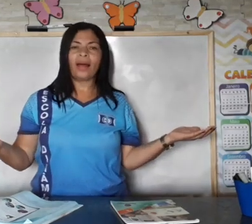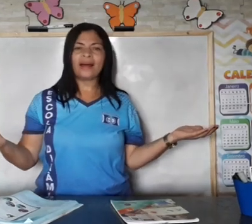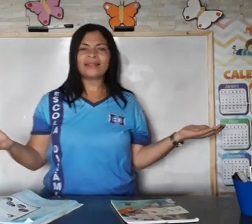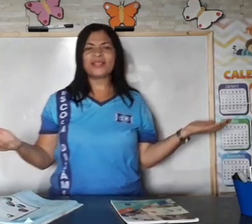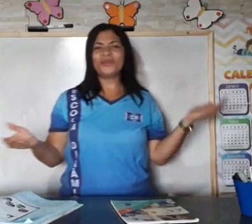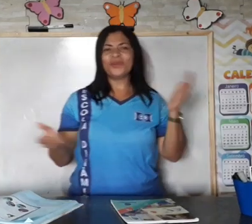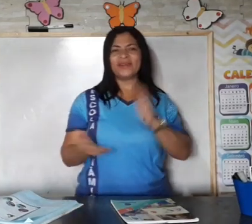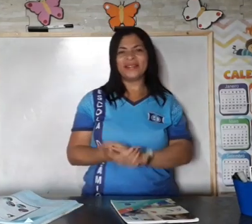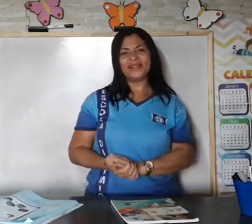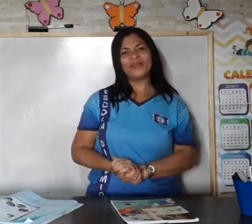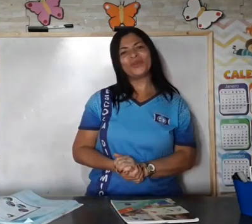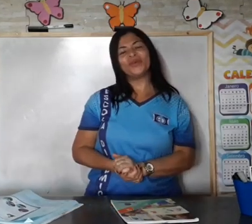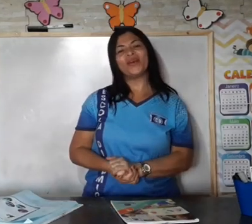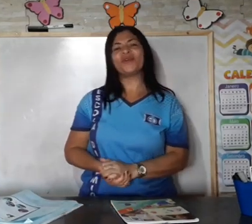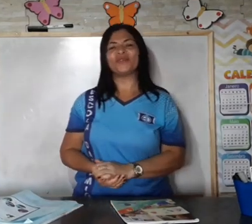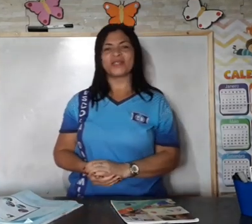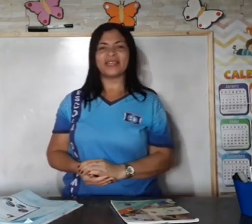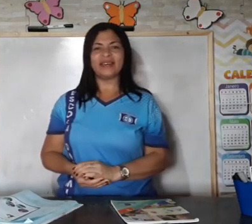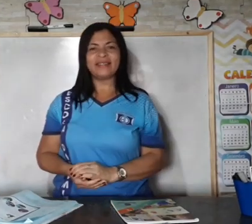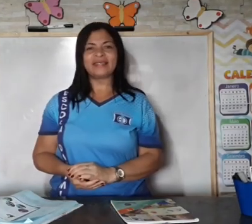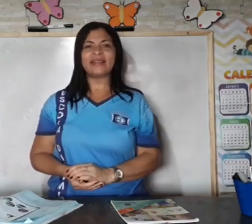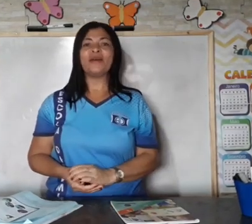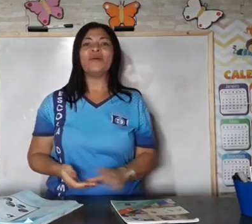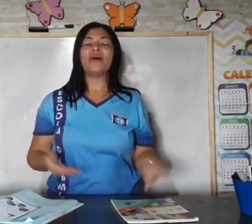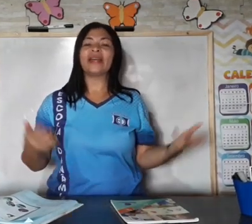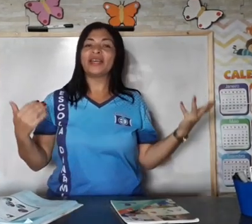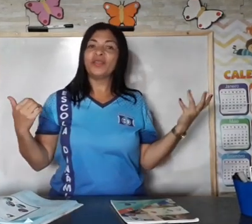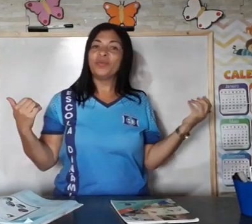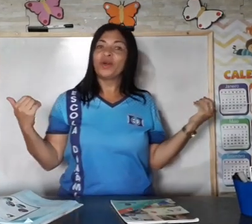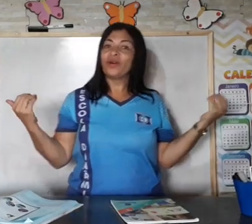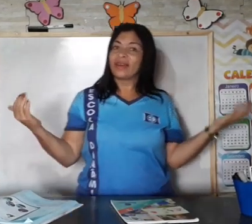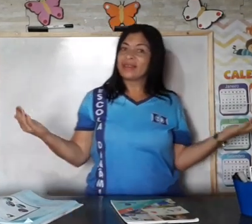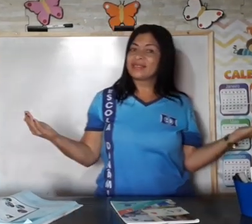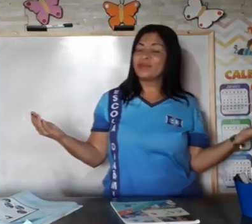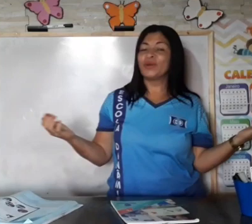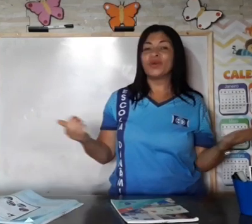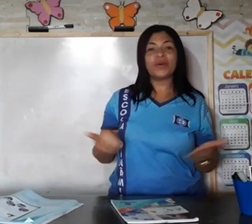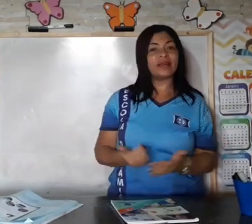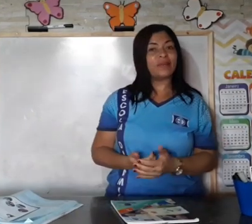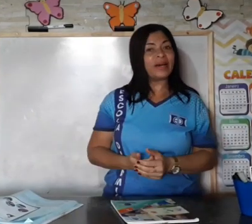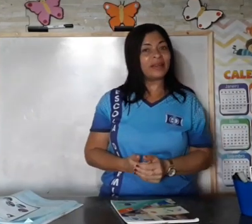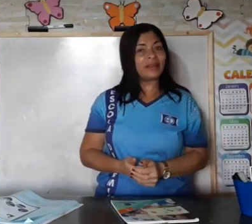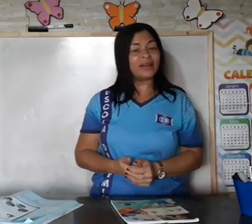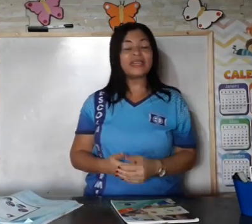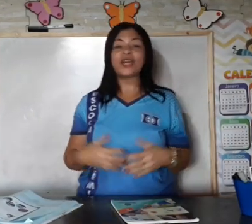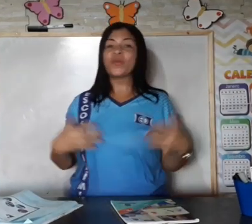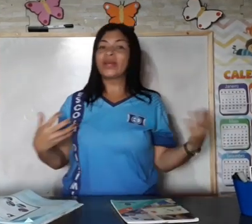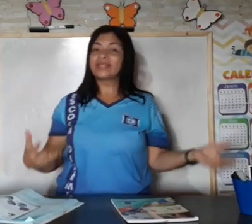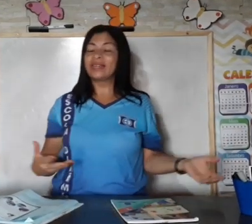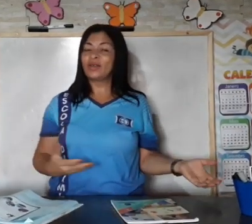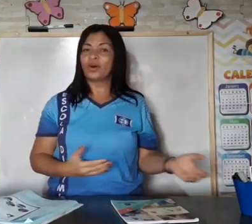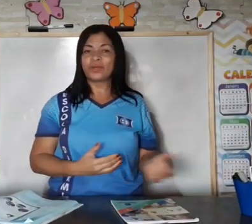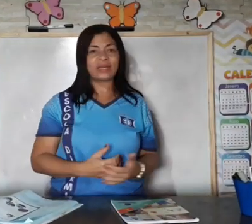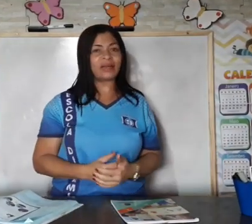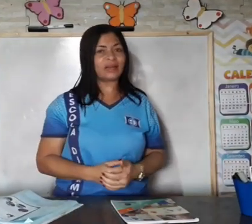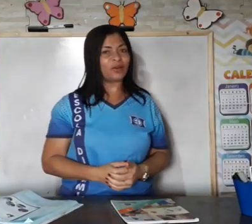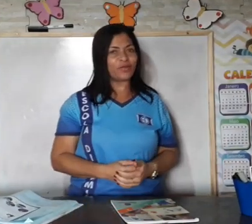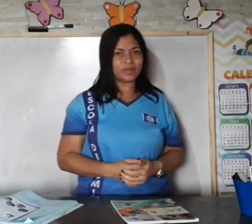Olá, segundo ano, tudo bem com vocês? Para quem não me conhece, meu nome é Ana Maria e é um prazer enorme estar aqui com